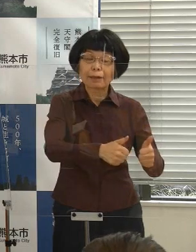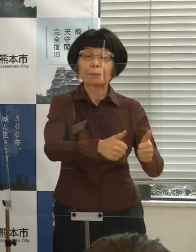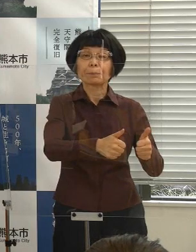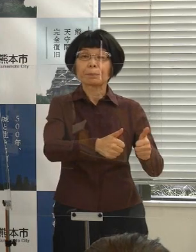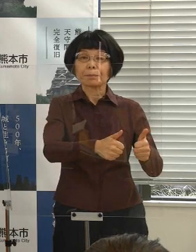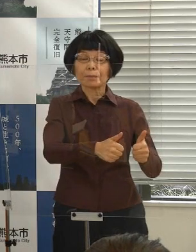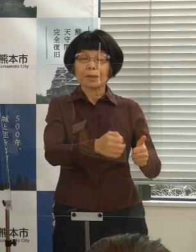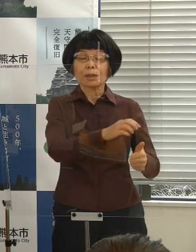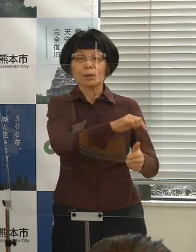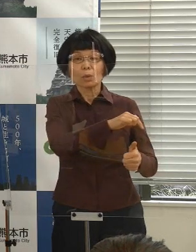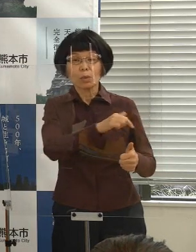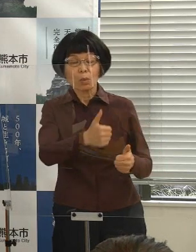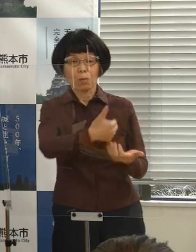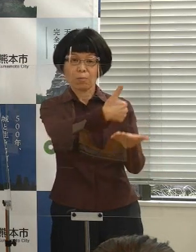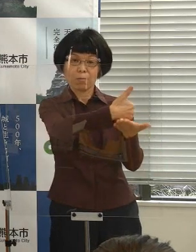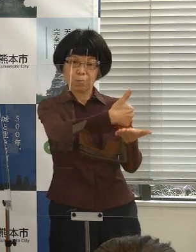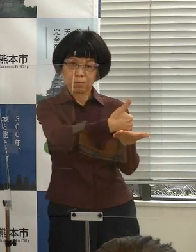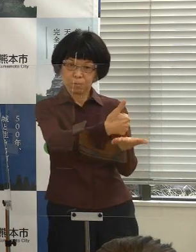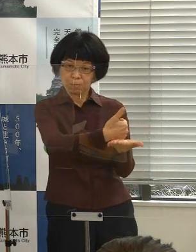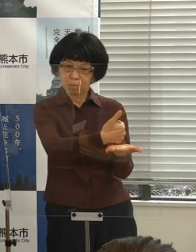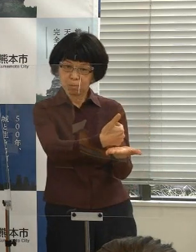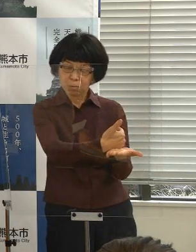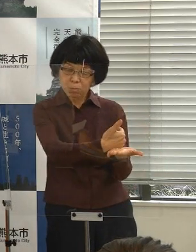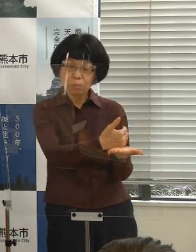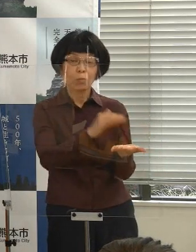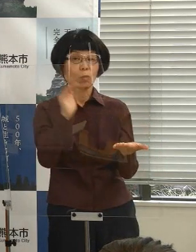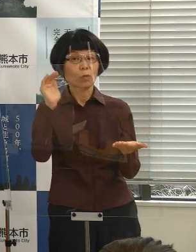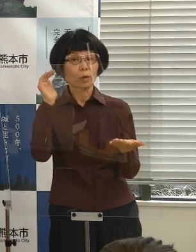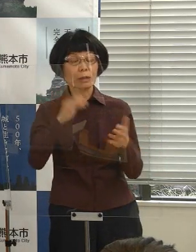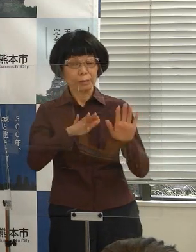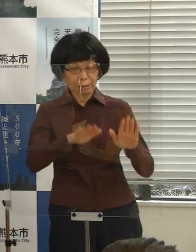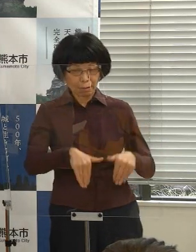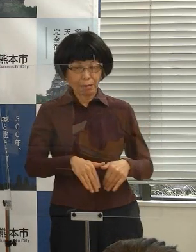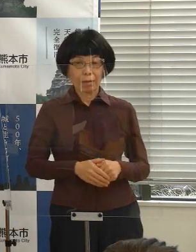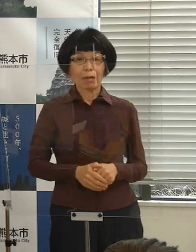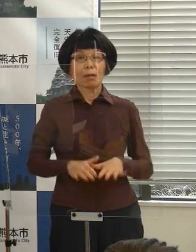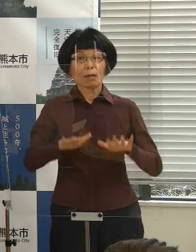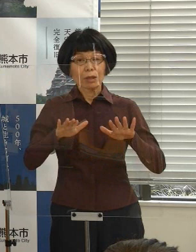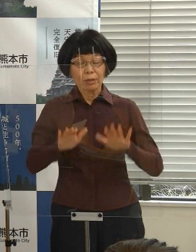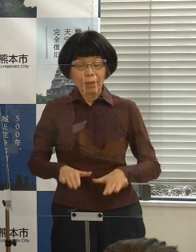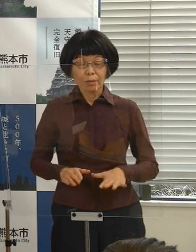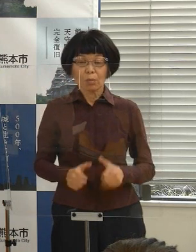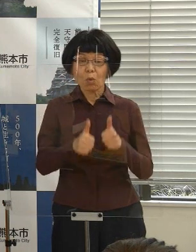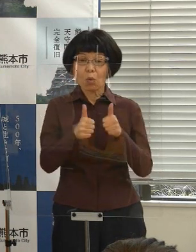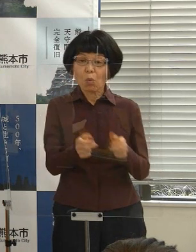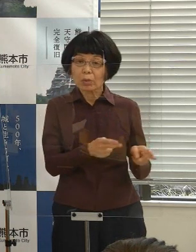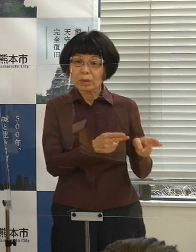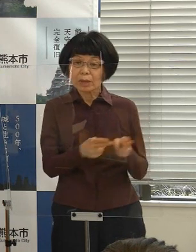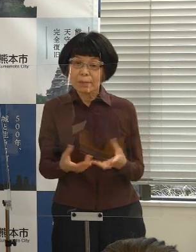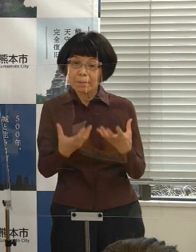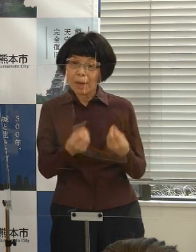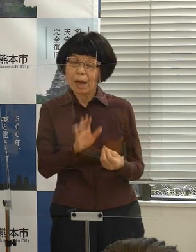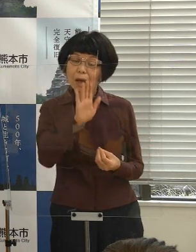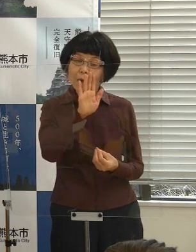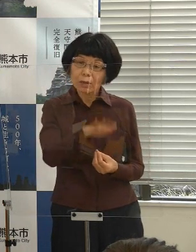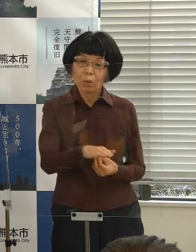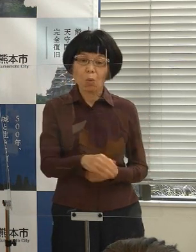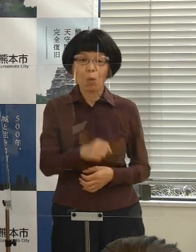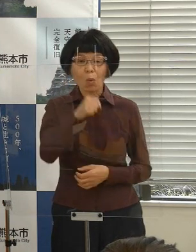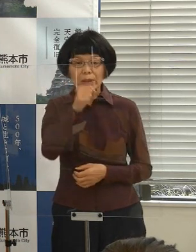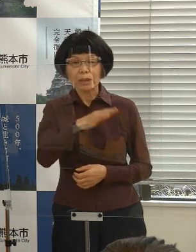話を聞いてくる中で、まあ、やはり今でもですね法整備をされた後でもやはり賛否が分か